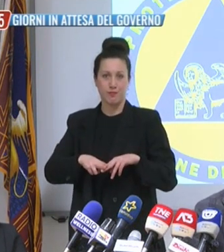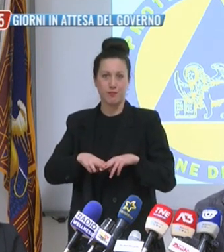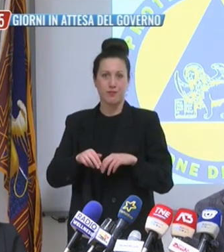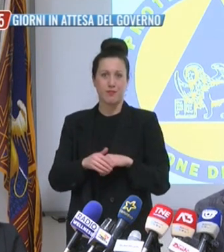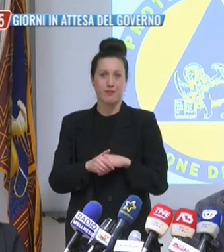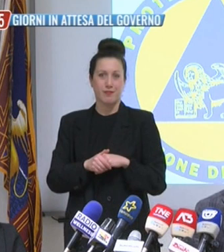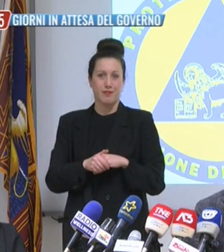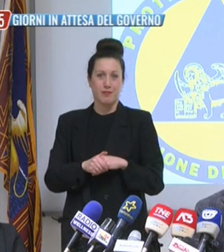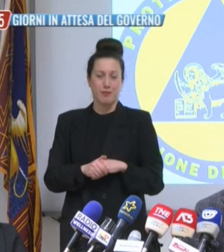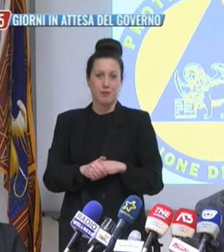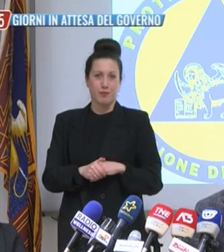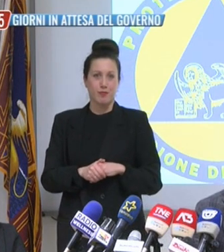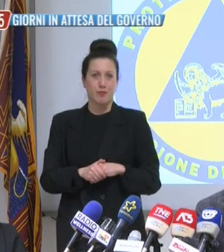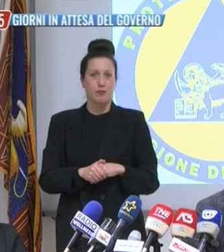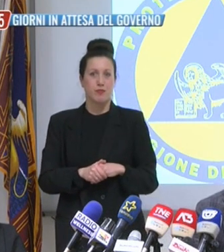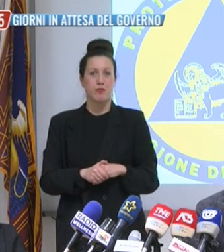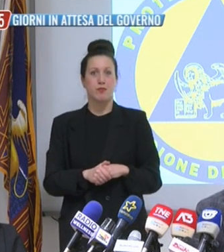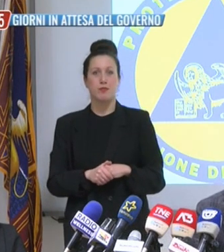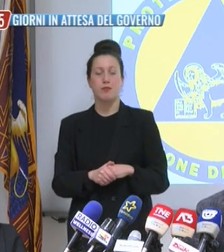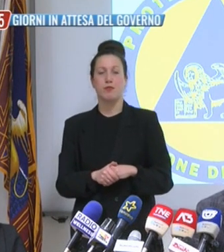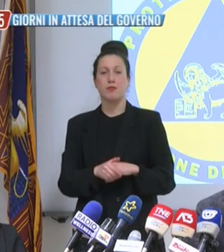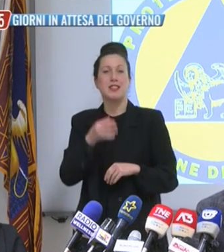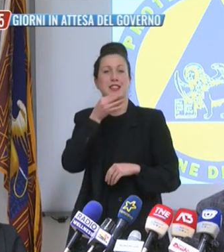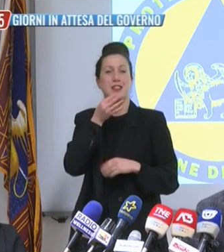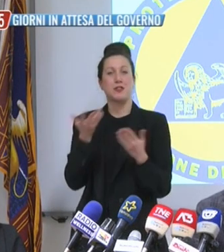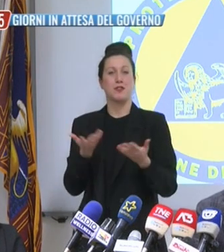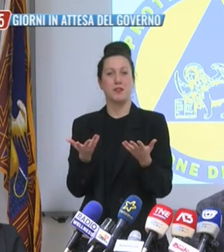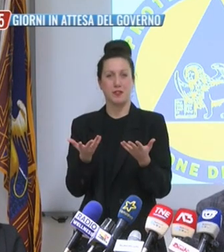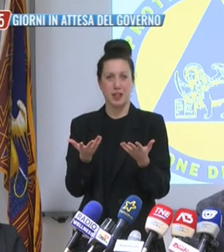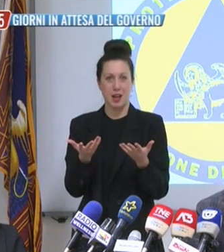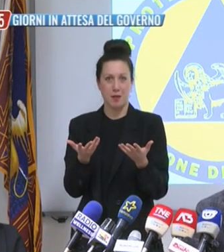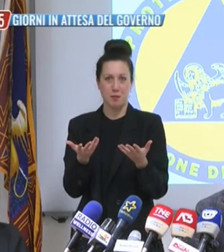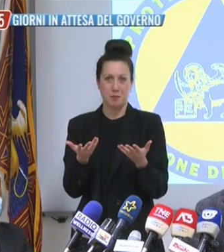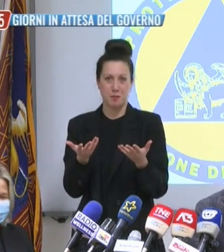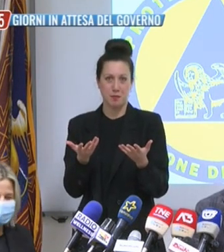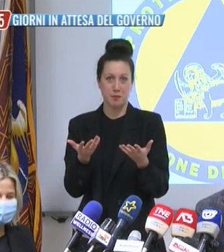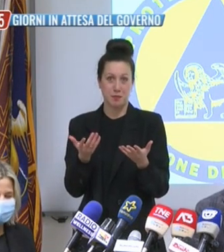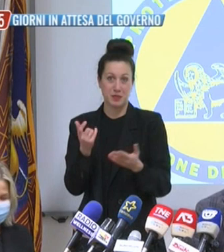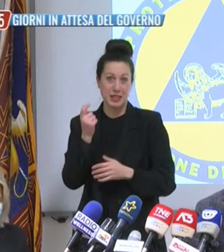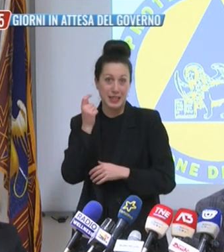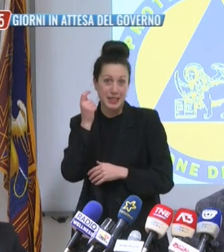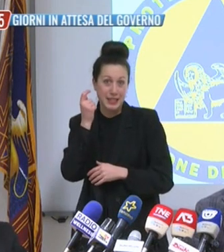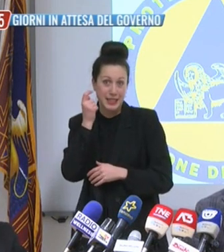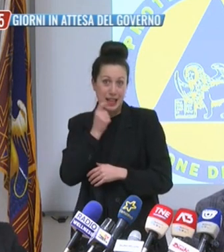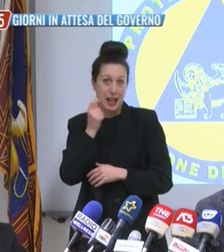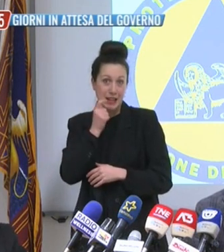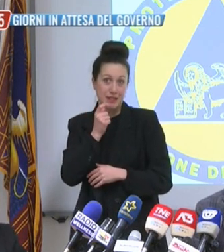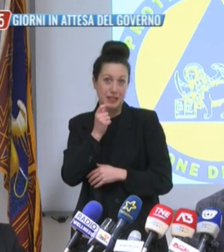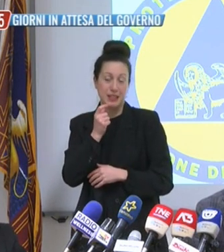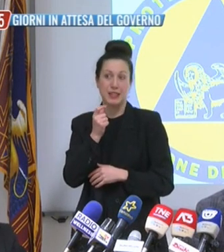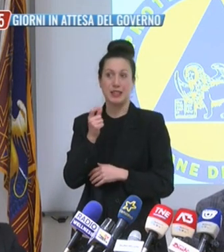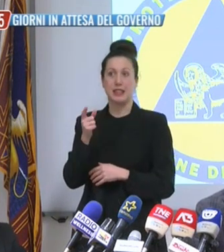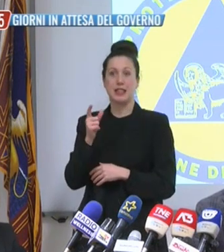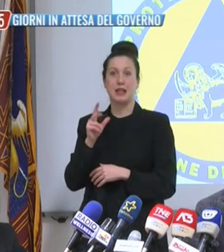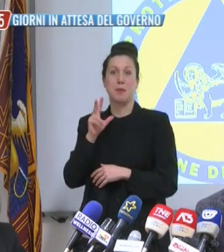tanto. E per dire cosa? Per dire che non ha bisogno di avvocati difensori, però quando fai un discorso